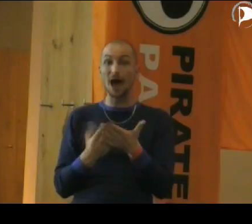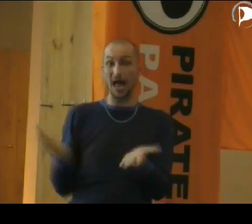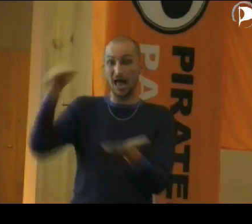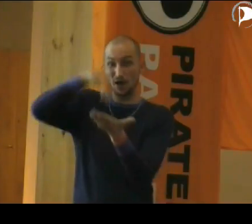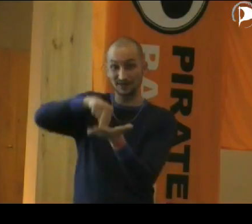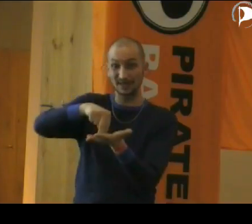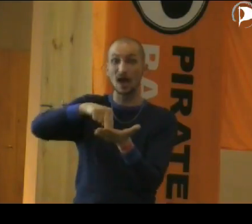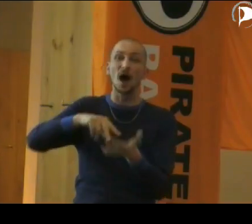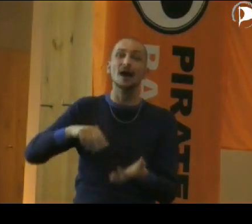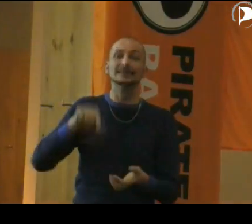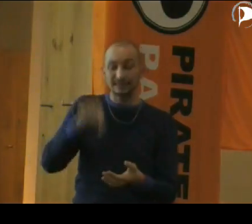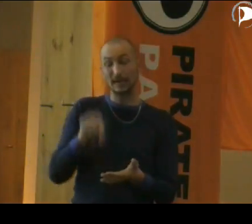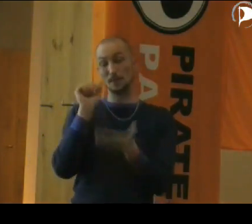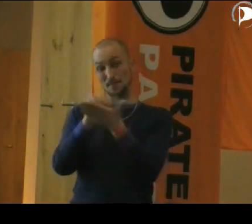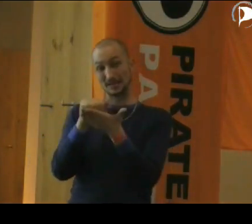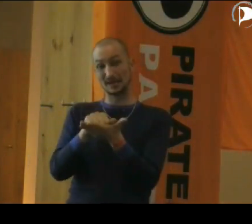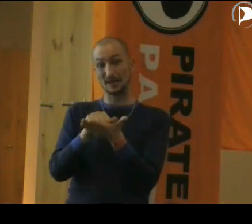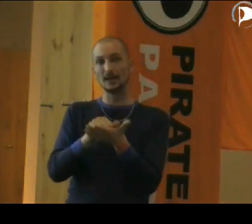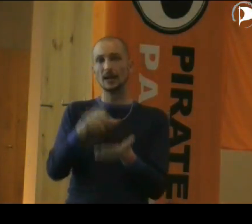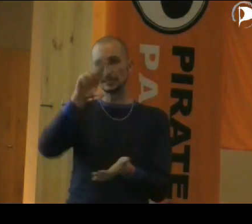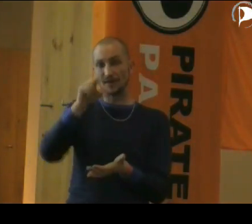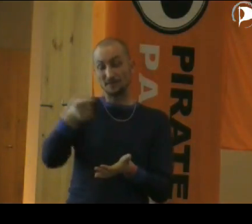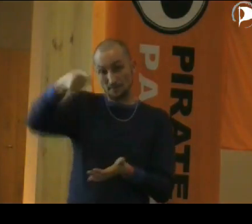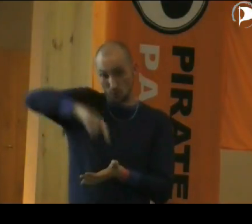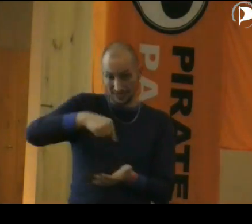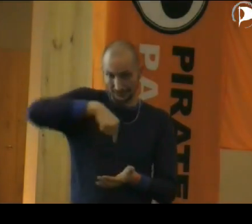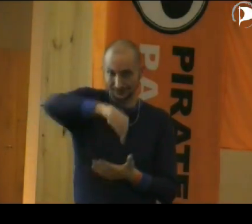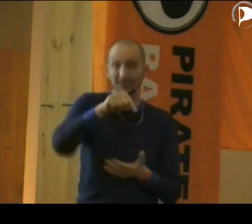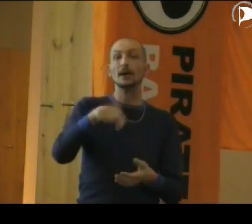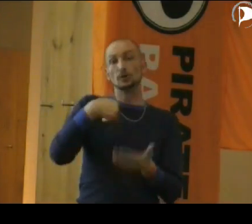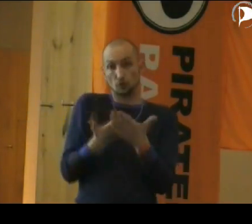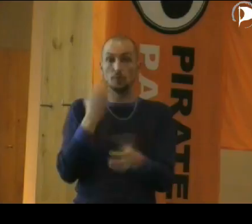nichts vor der presse in den nächsten zwölf monaten hingegen